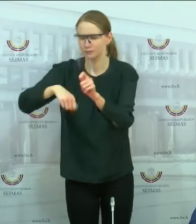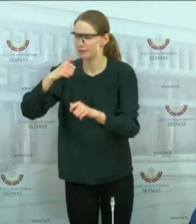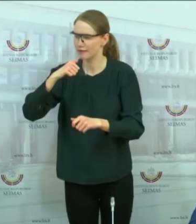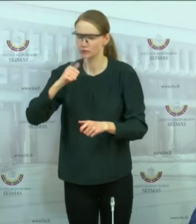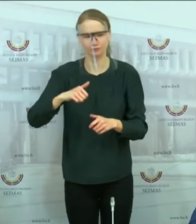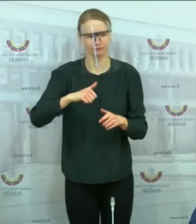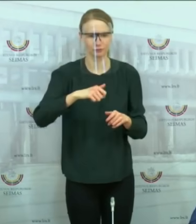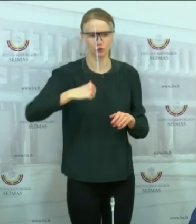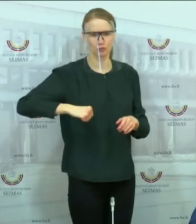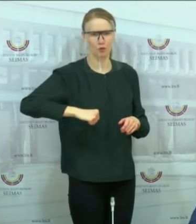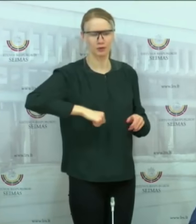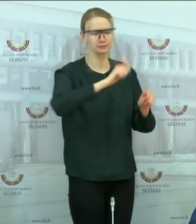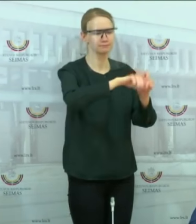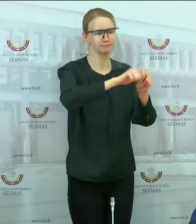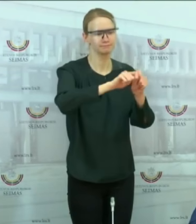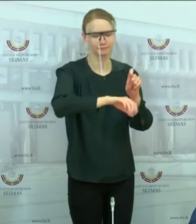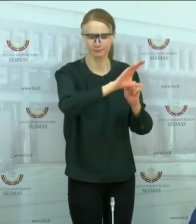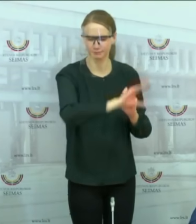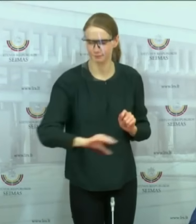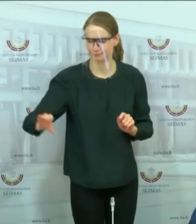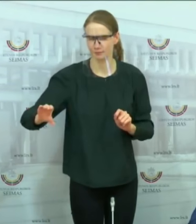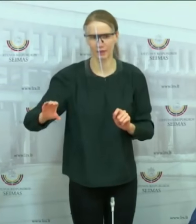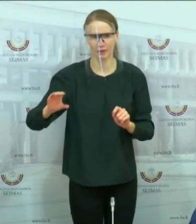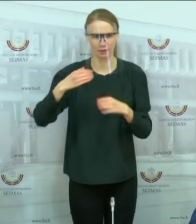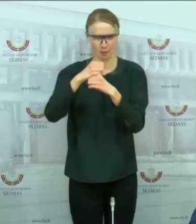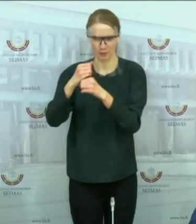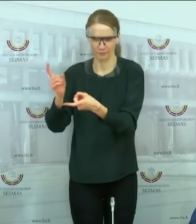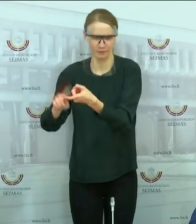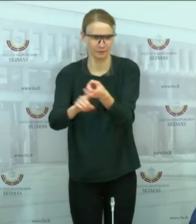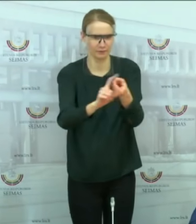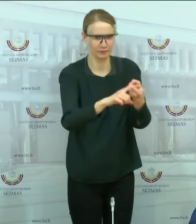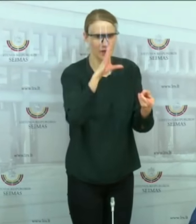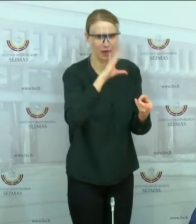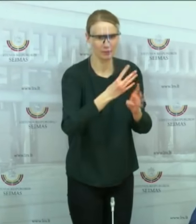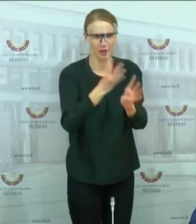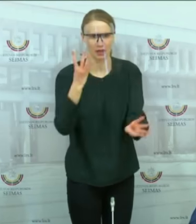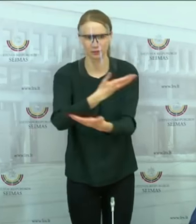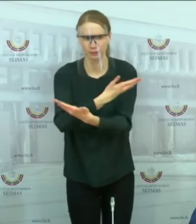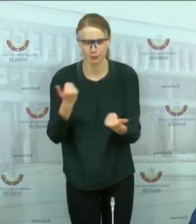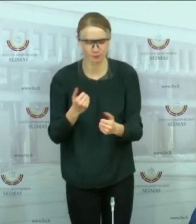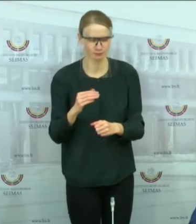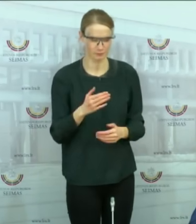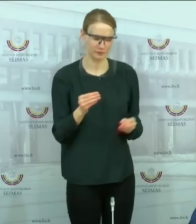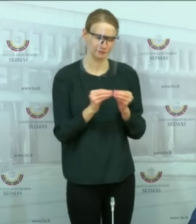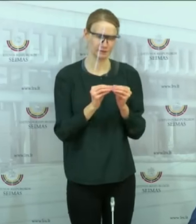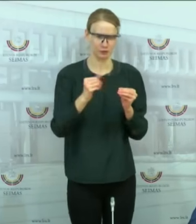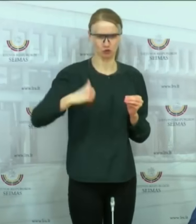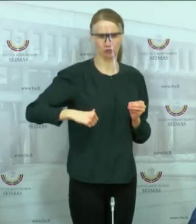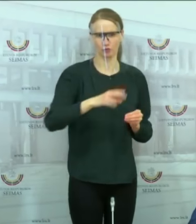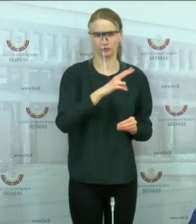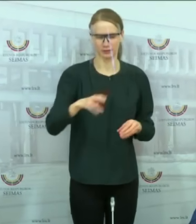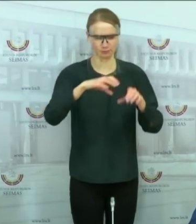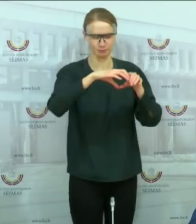visas sistemas, kad tinkamai laiku į e-sveikatą pateiktų duomenis ir, kaip ir sakiau, jeigu tas pats žmogus, pavyzdžiui, iš mobilaus